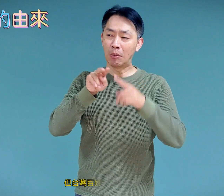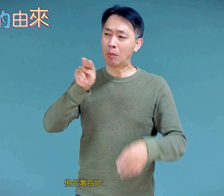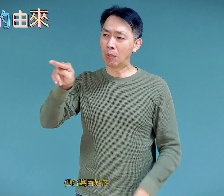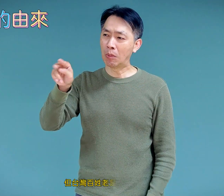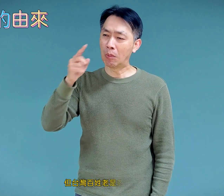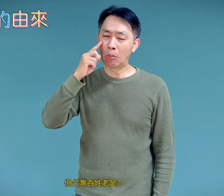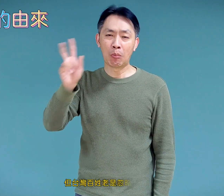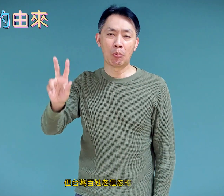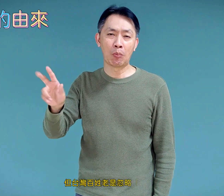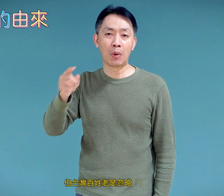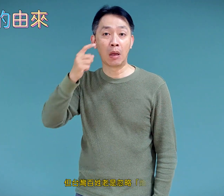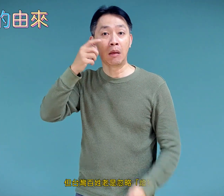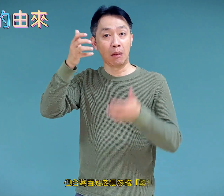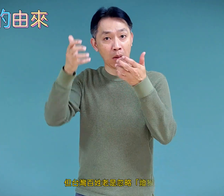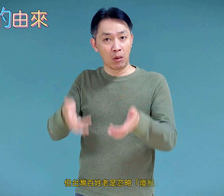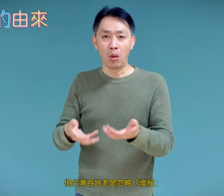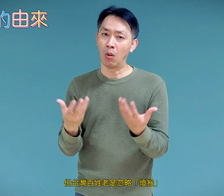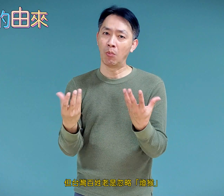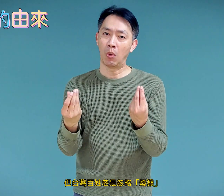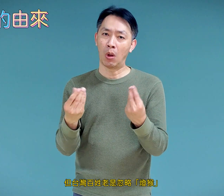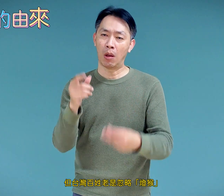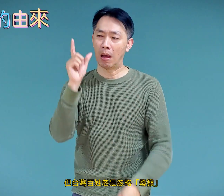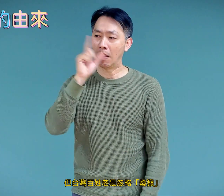但台湾百姓老是忽略灯猴，